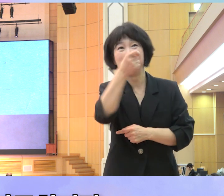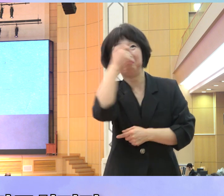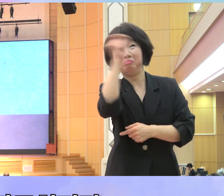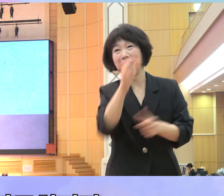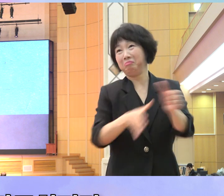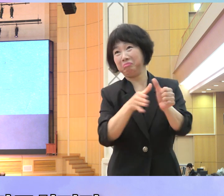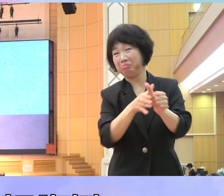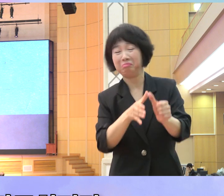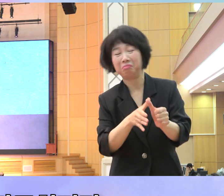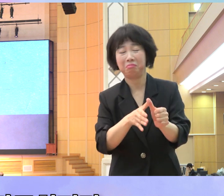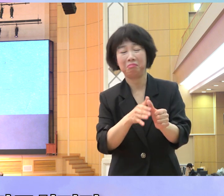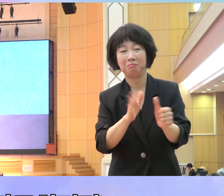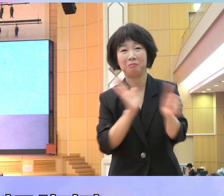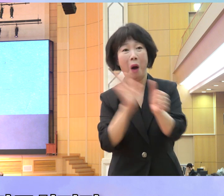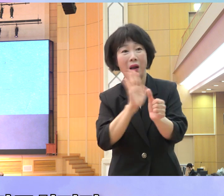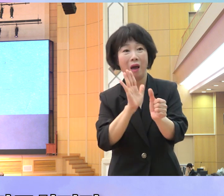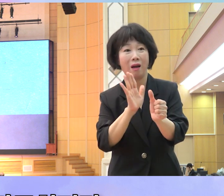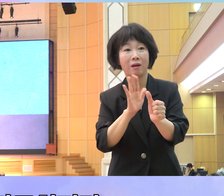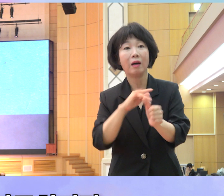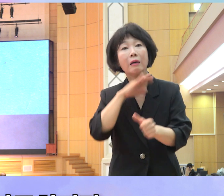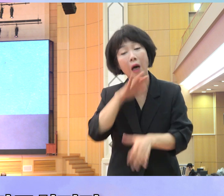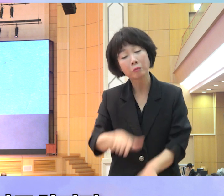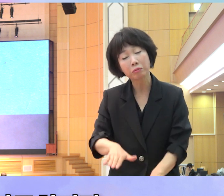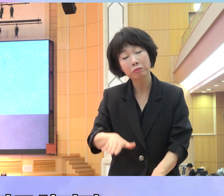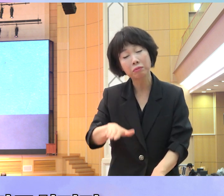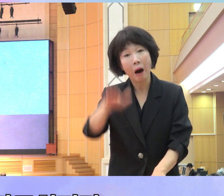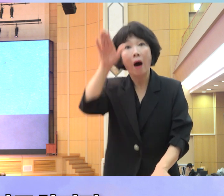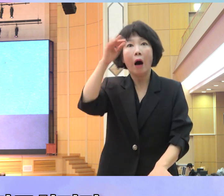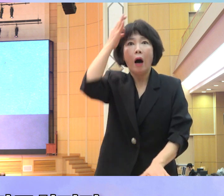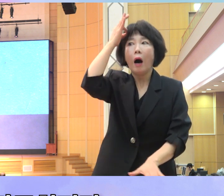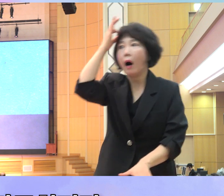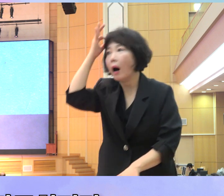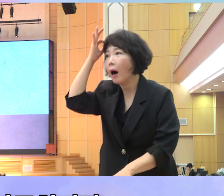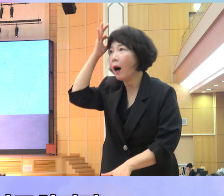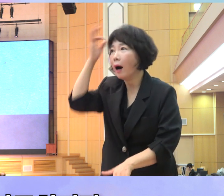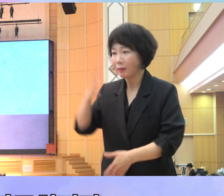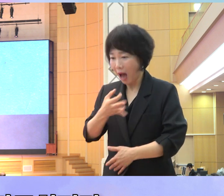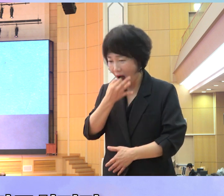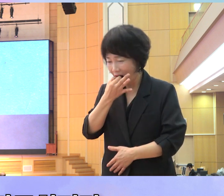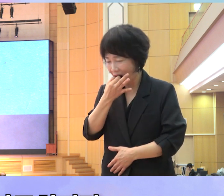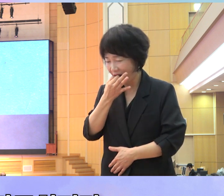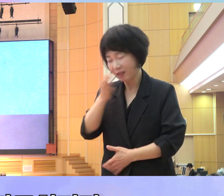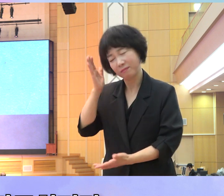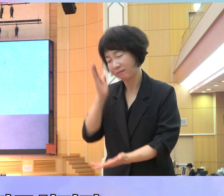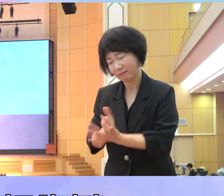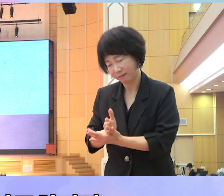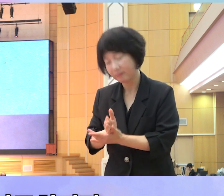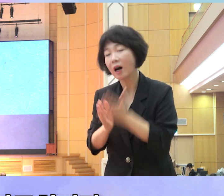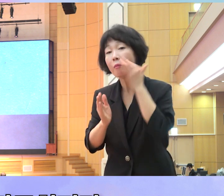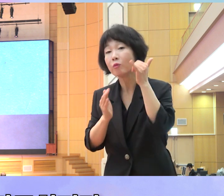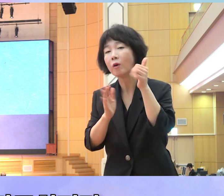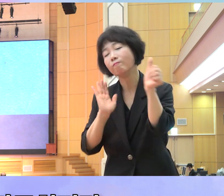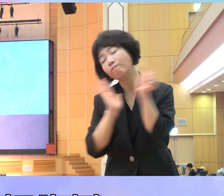뭐든지 다 할 수 있을 것만 같았던 아빠가 자기를 막 안아가지고 그냥